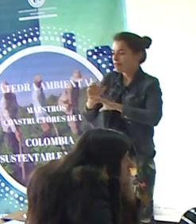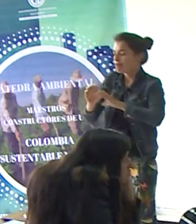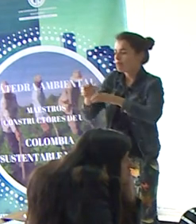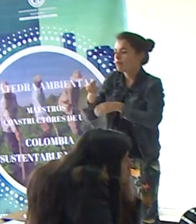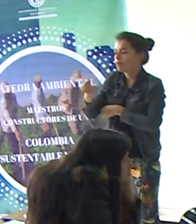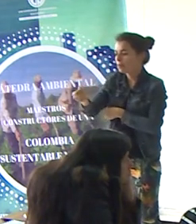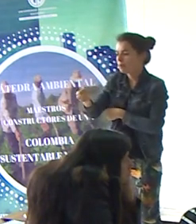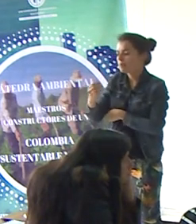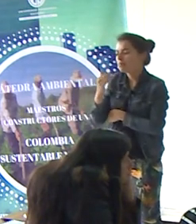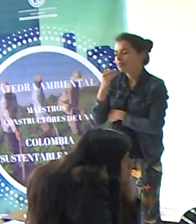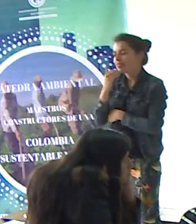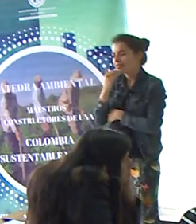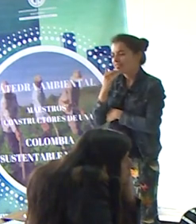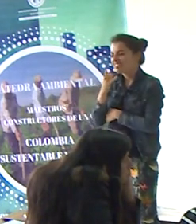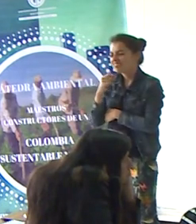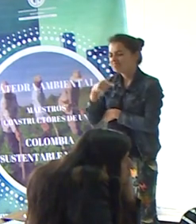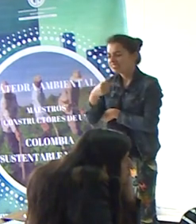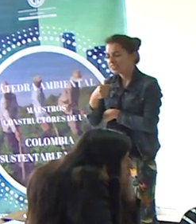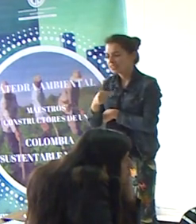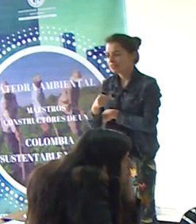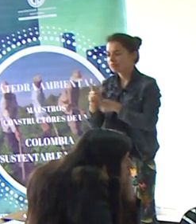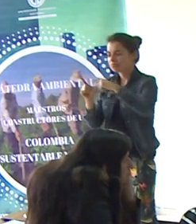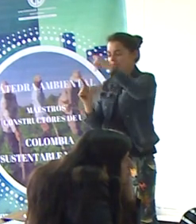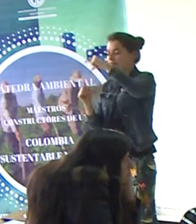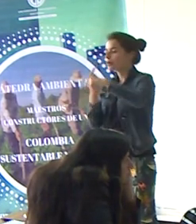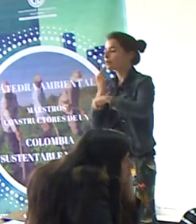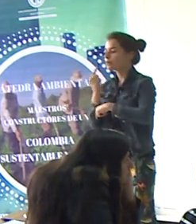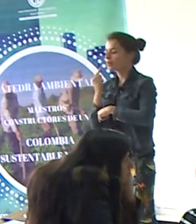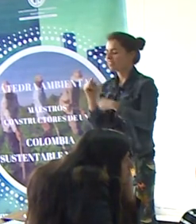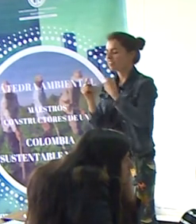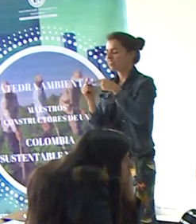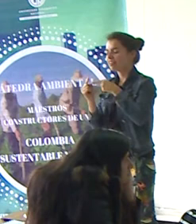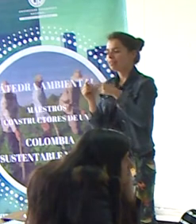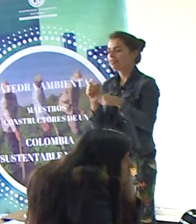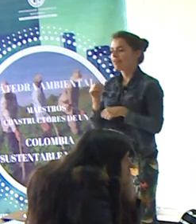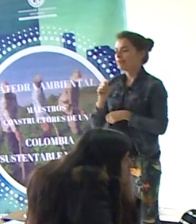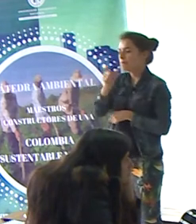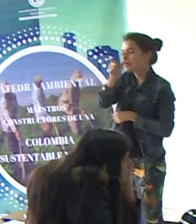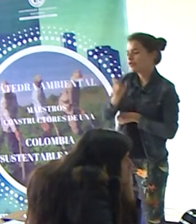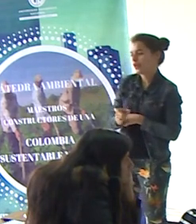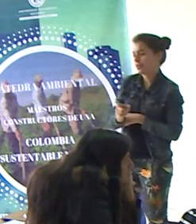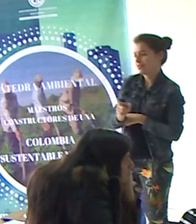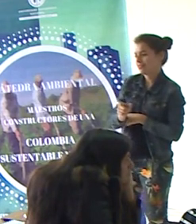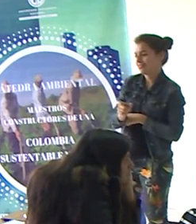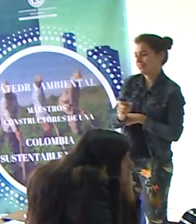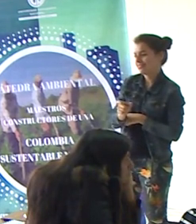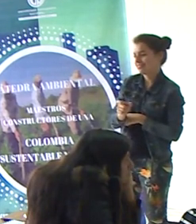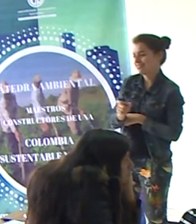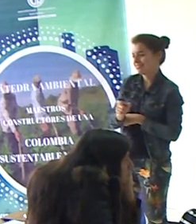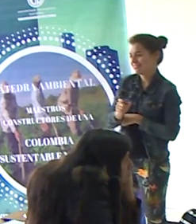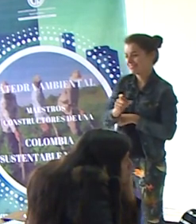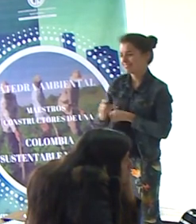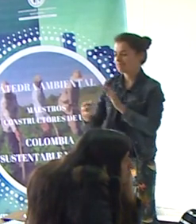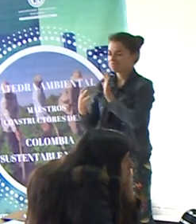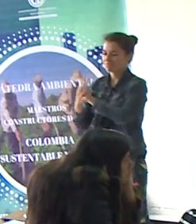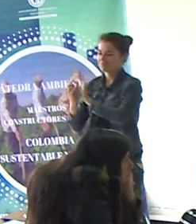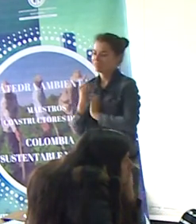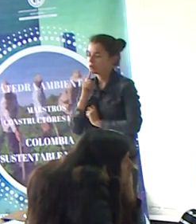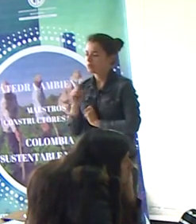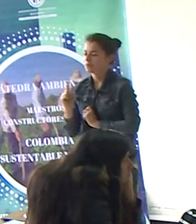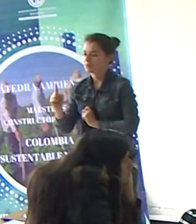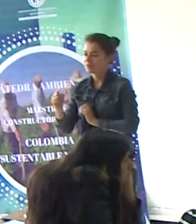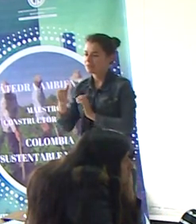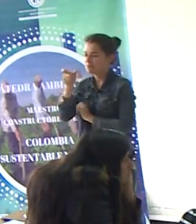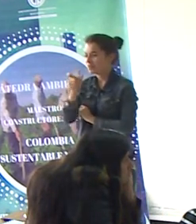como no soy muy buena pintando eso es una vela y todo lo que esté aquí al alrededor de esa vela tiene que